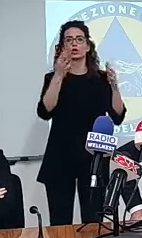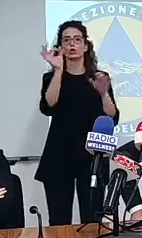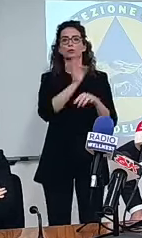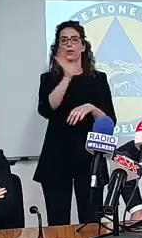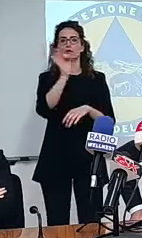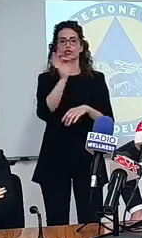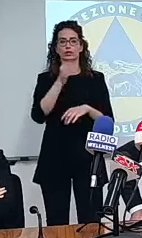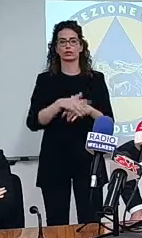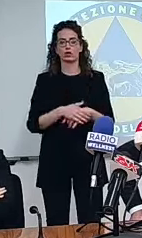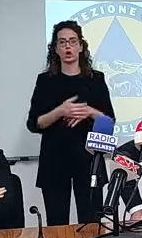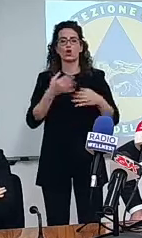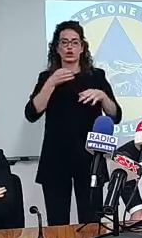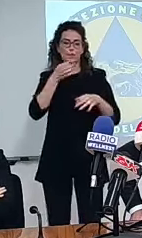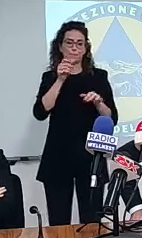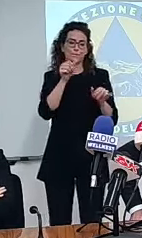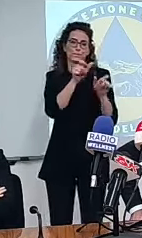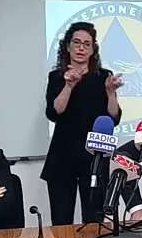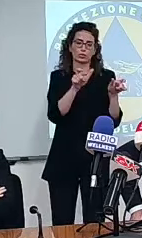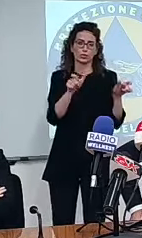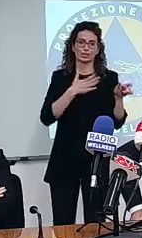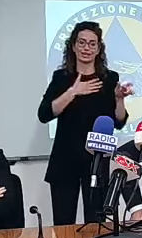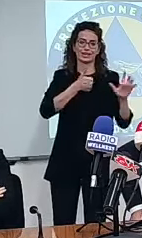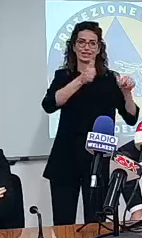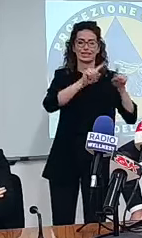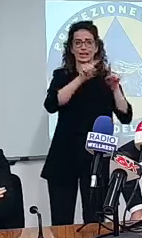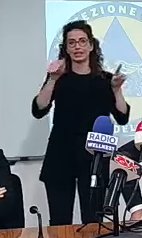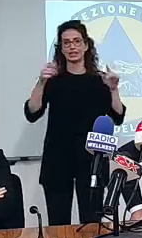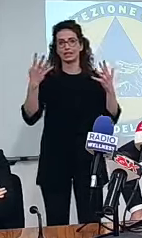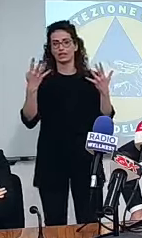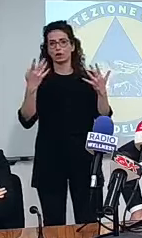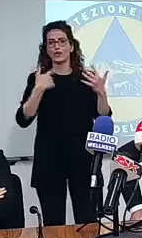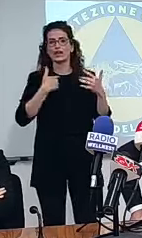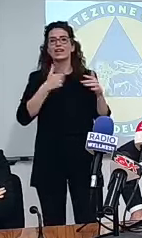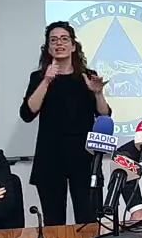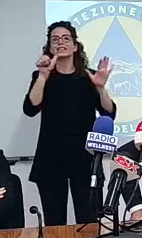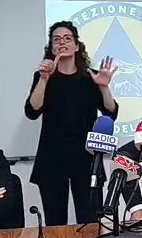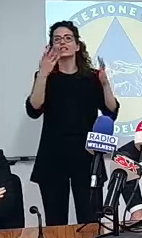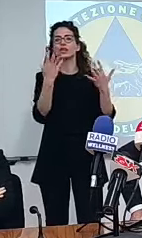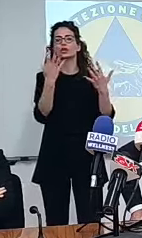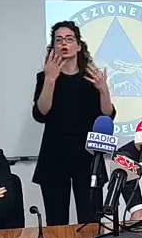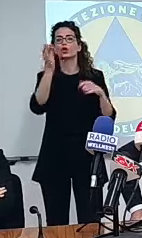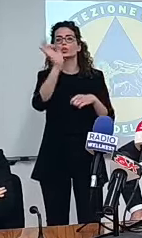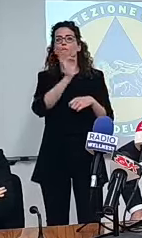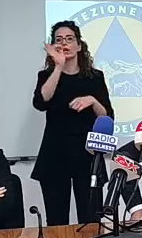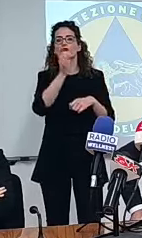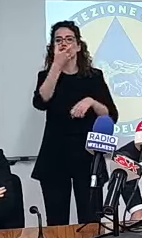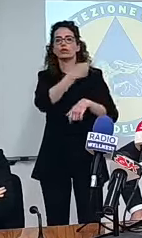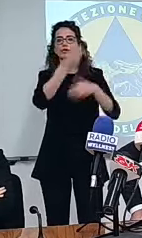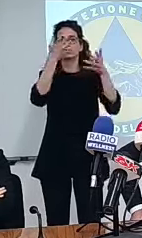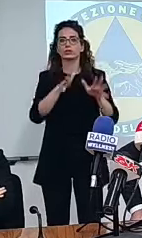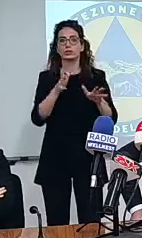78%. Cioè i 60-69 anni, il 78% si è già vaccinato ed è prenotato.